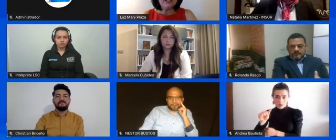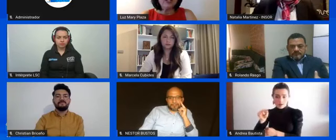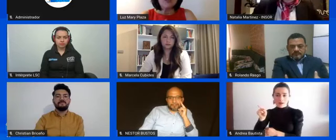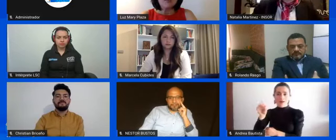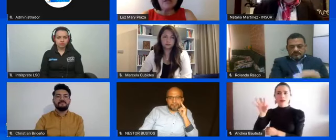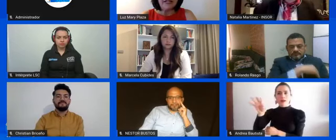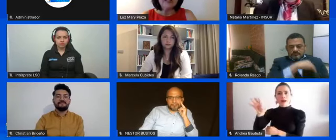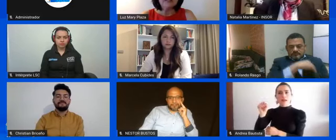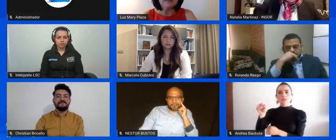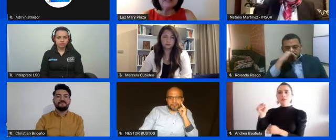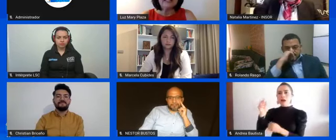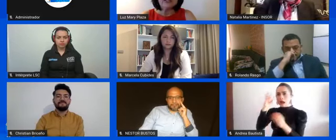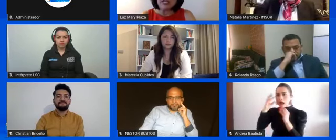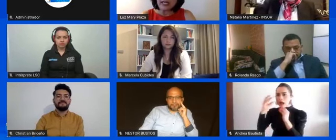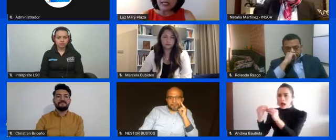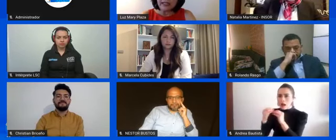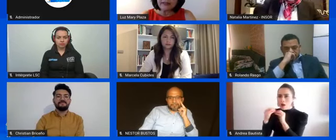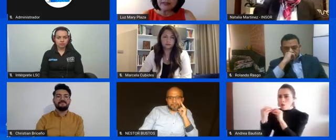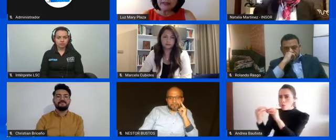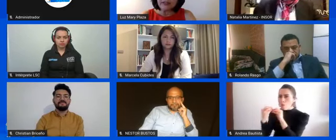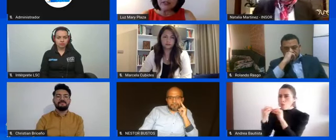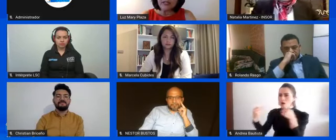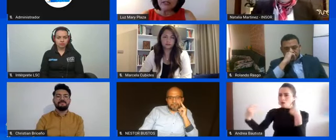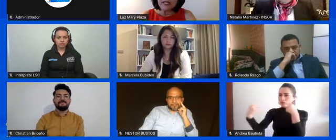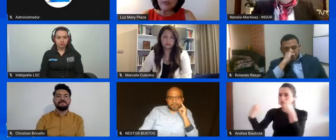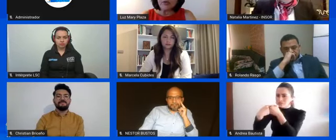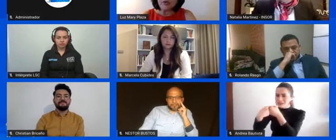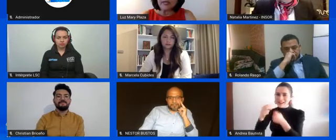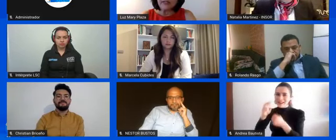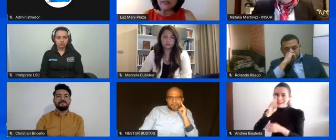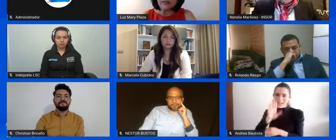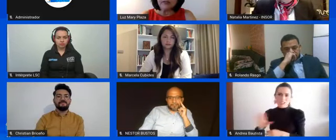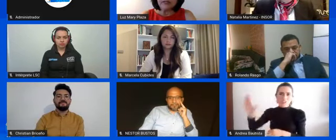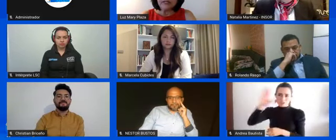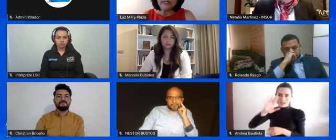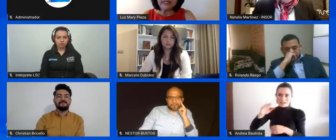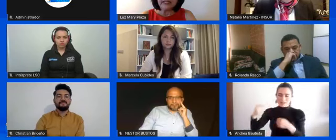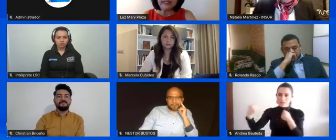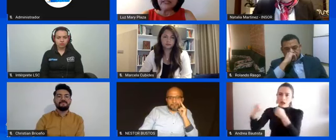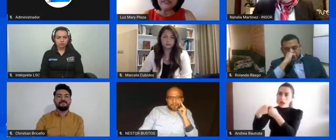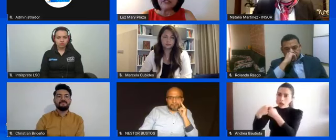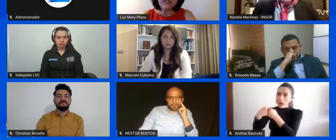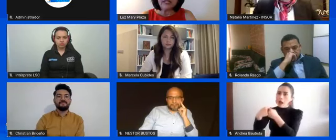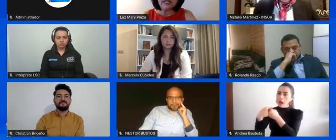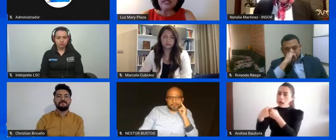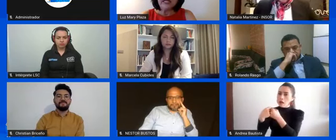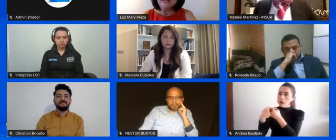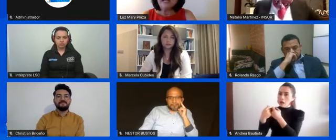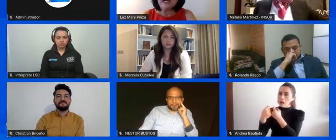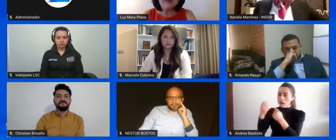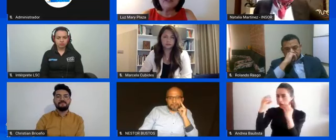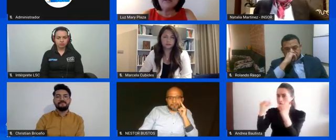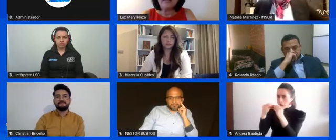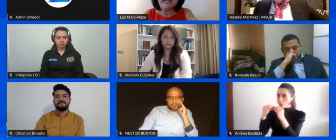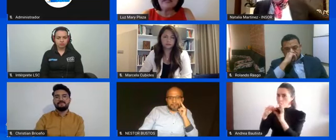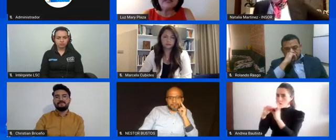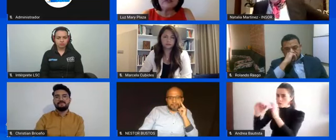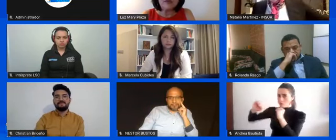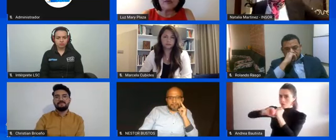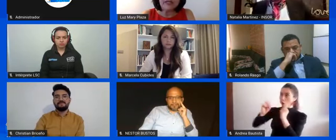se hicieron los convenios binacionales, entonces por cooperación internacional. Y viajamos